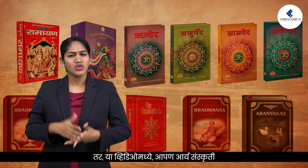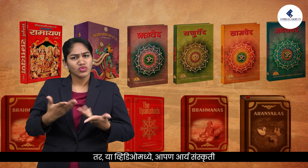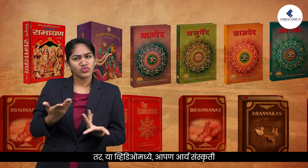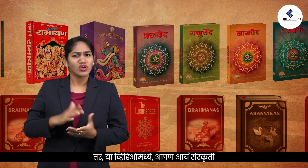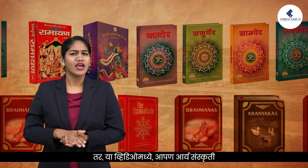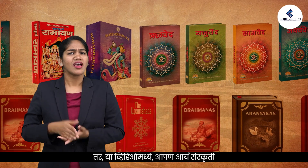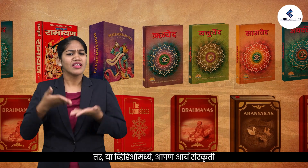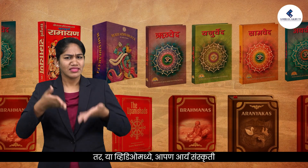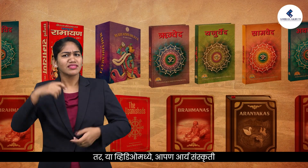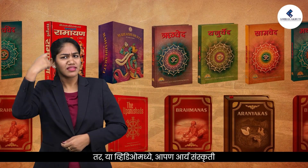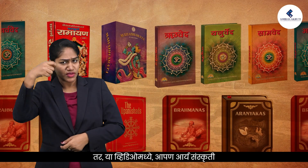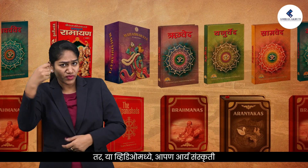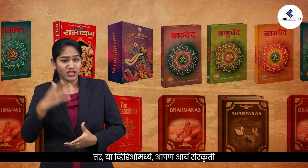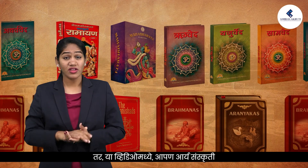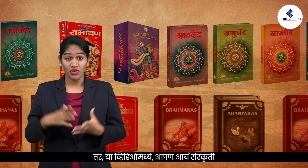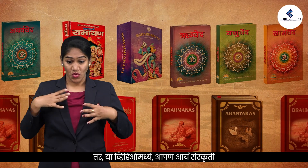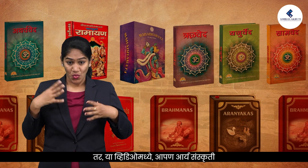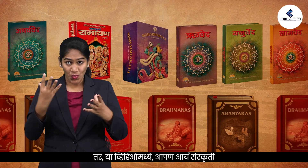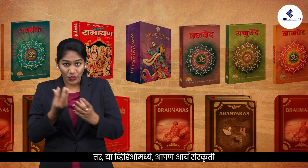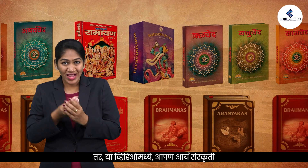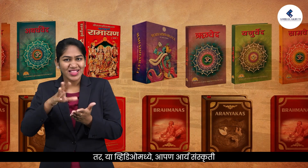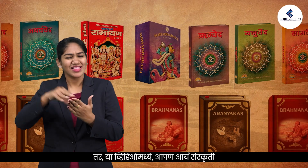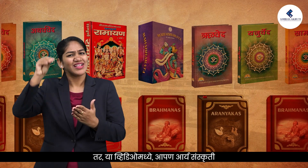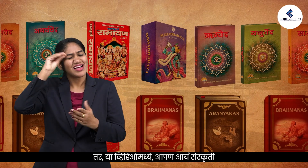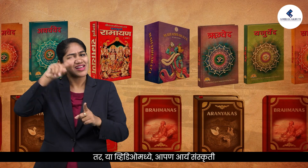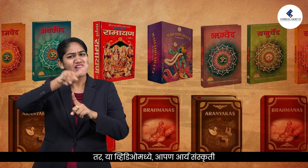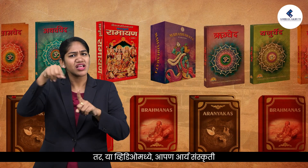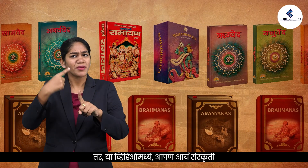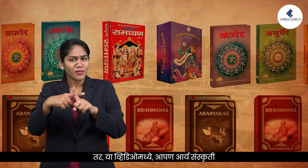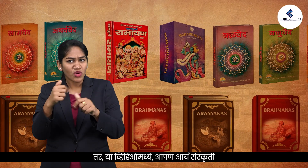तर या व्हिडिओमध्ये आपण आर्य संस्कृती